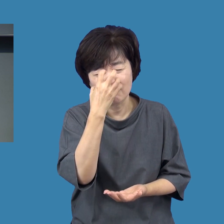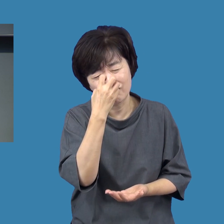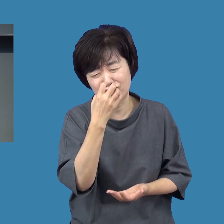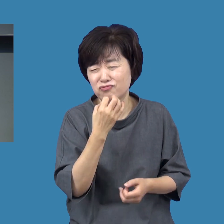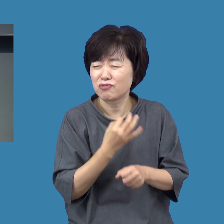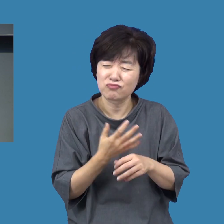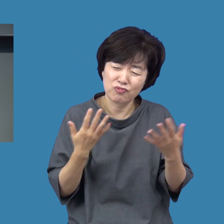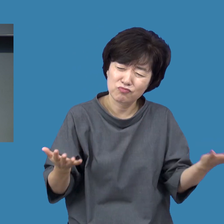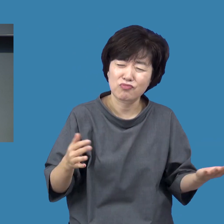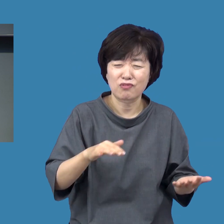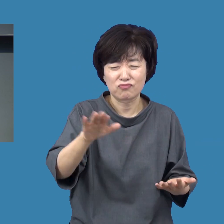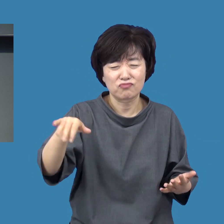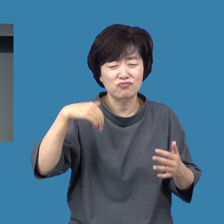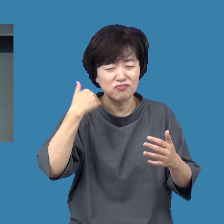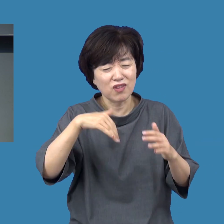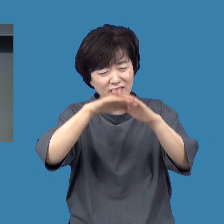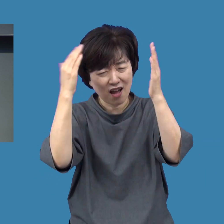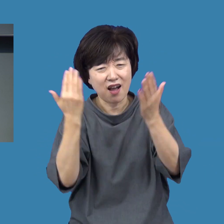누구나 가는,